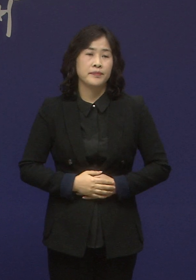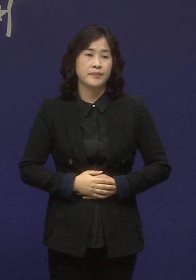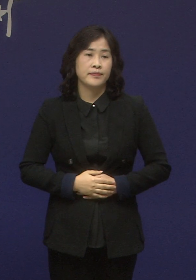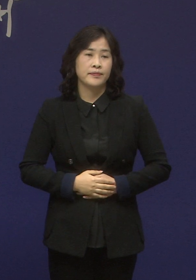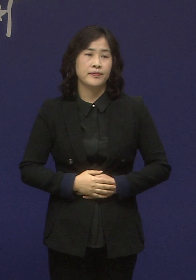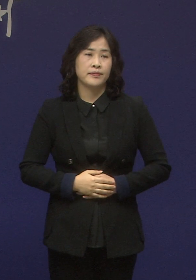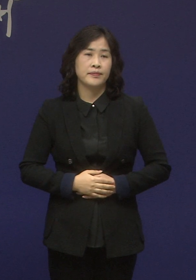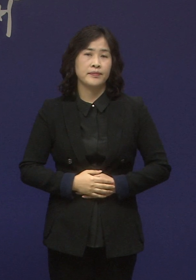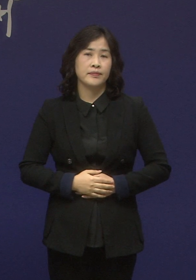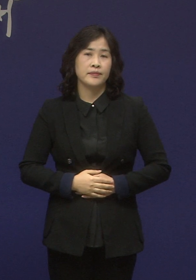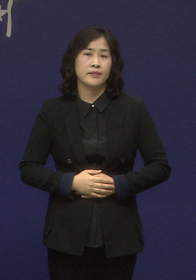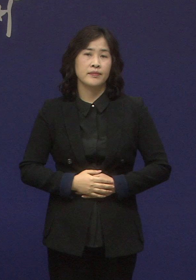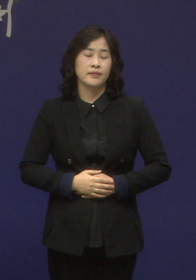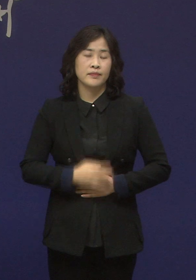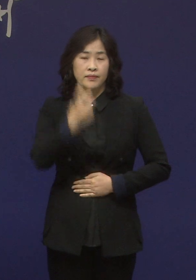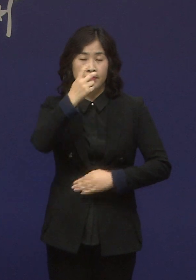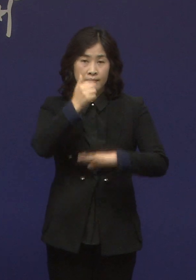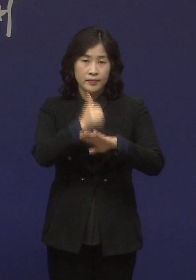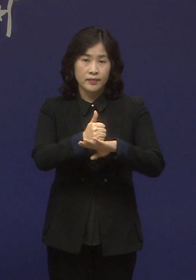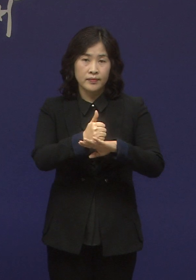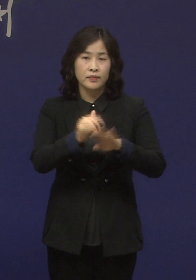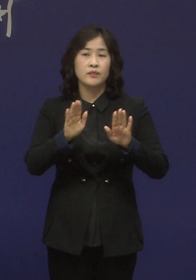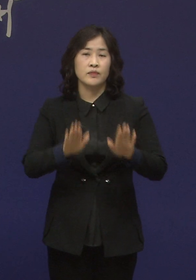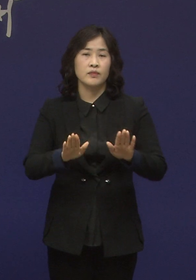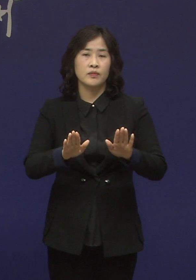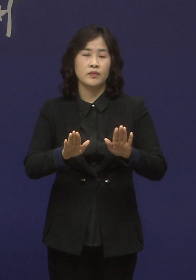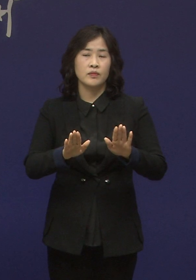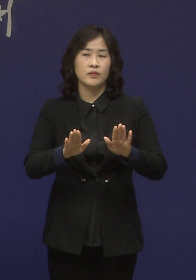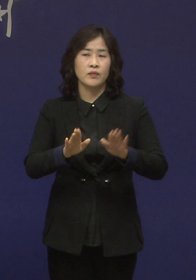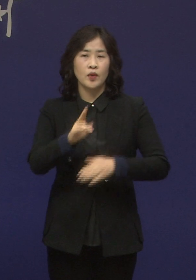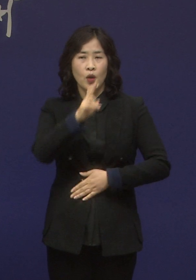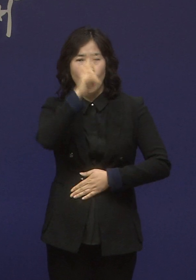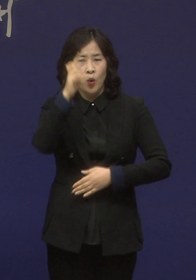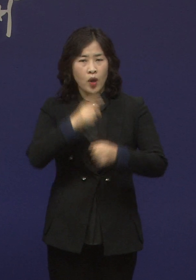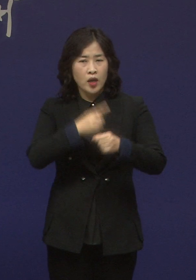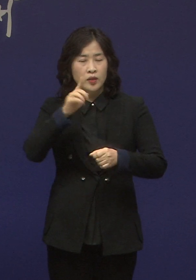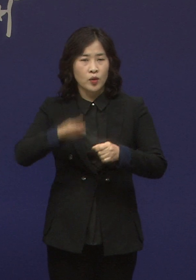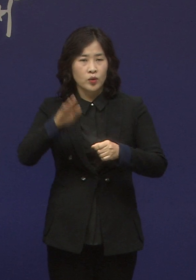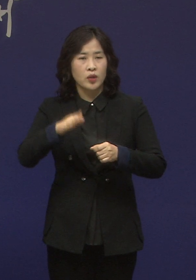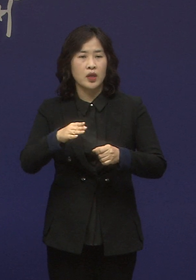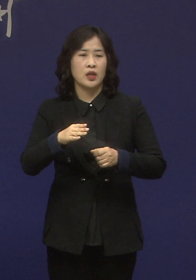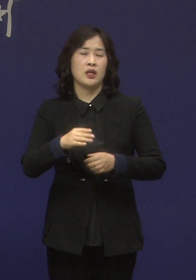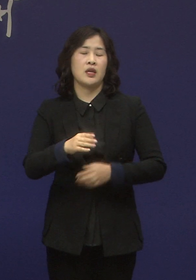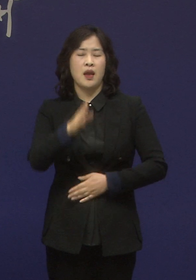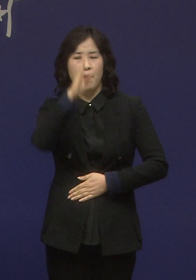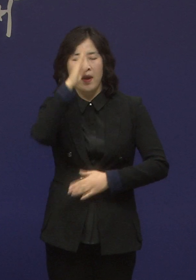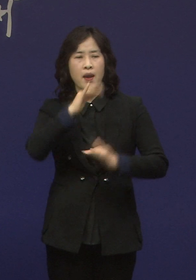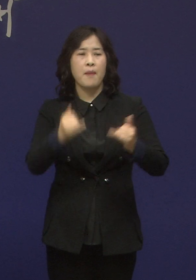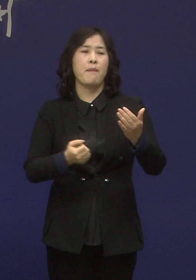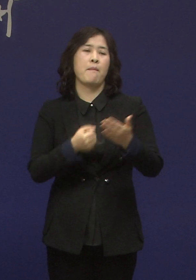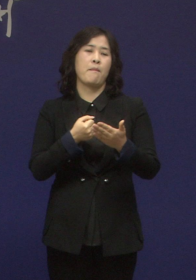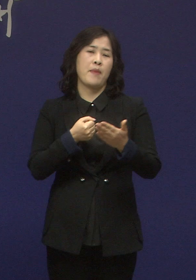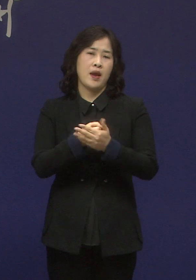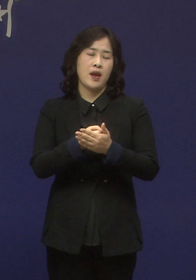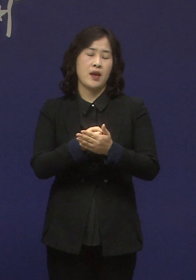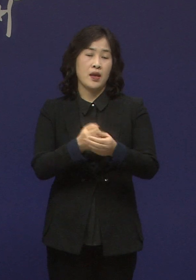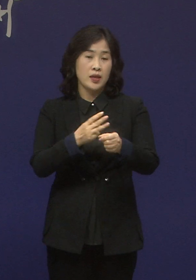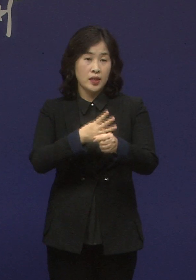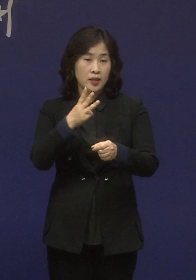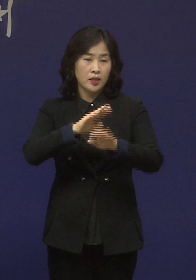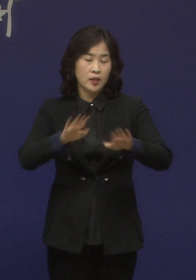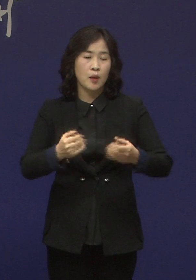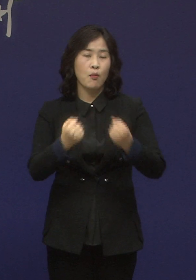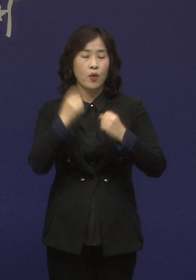되었습니다. 검사 결과 오늘 한시경 양성 통보를 받아서 15시에